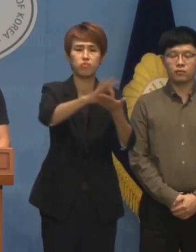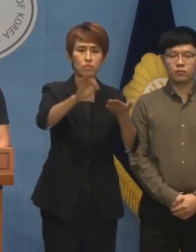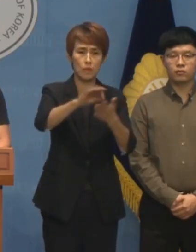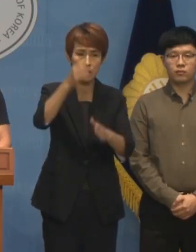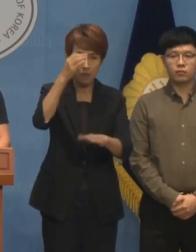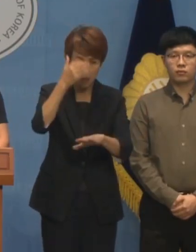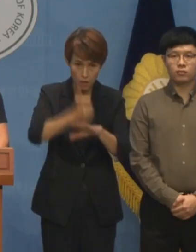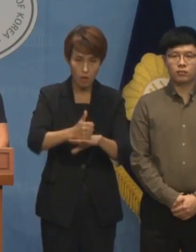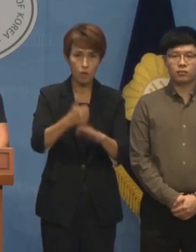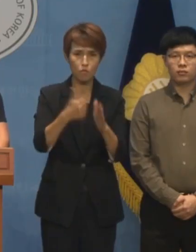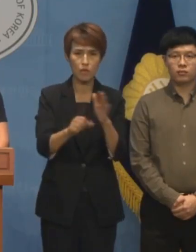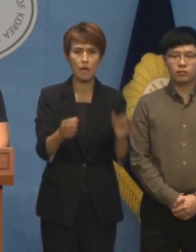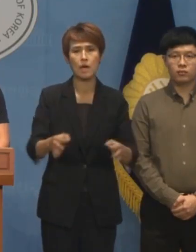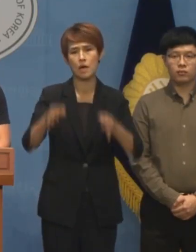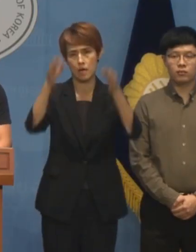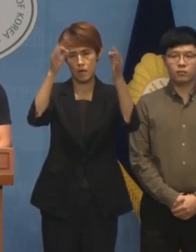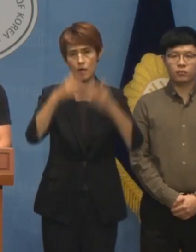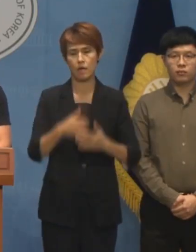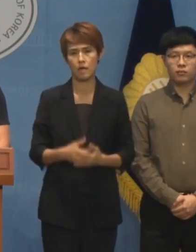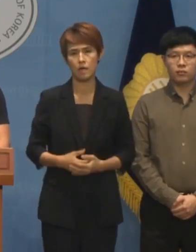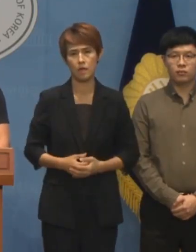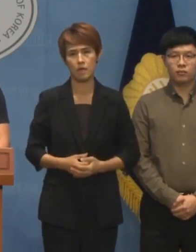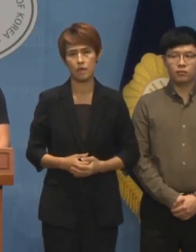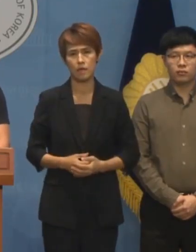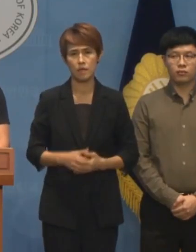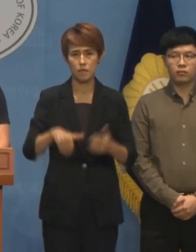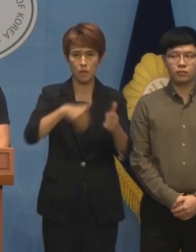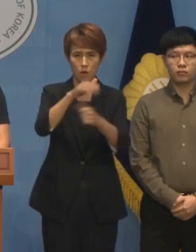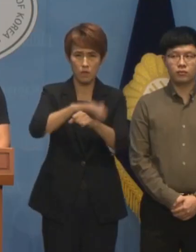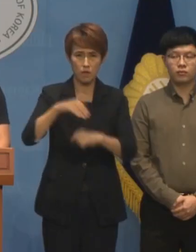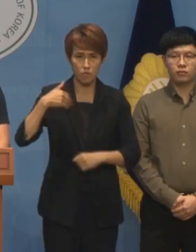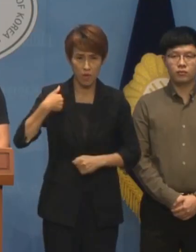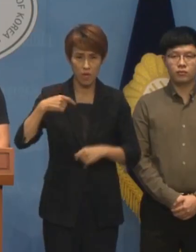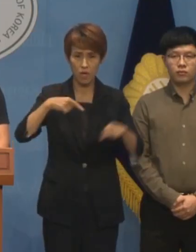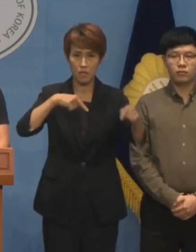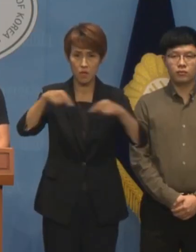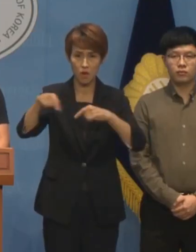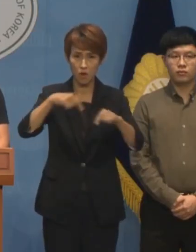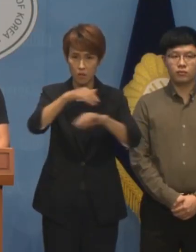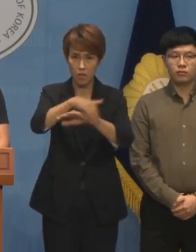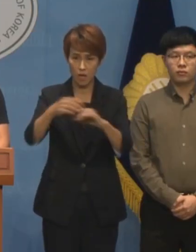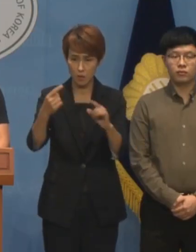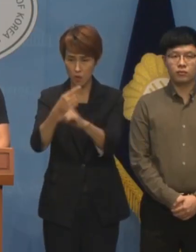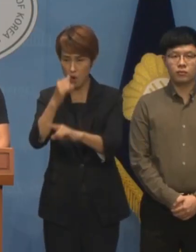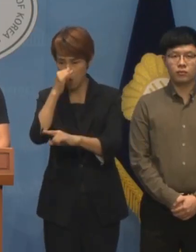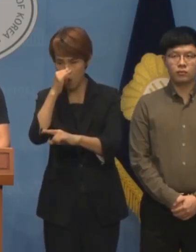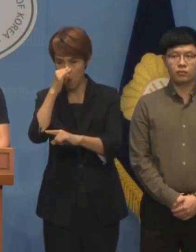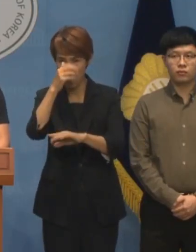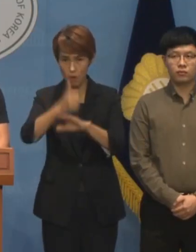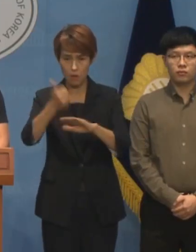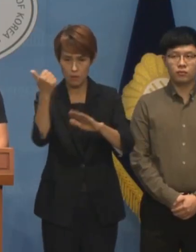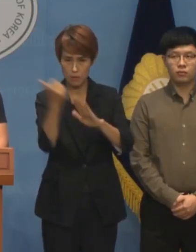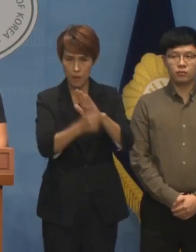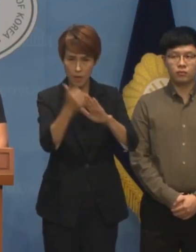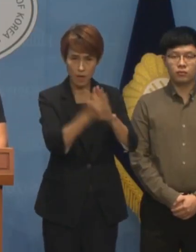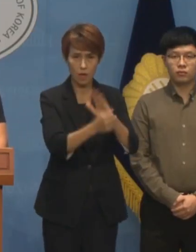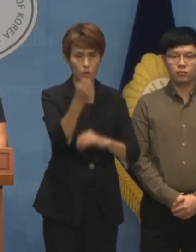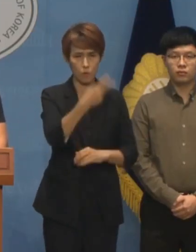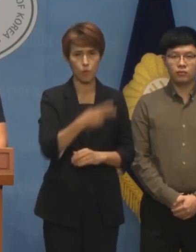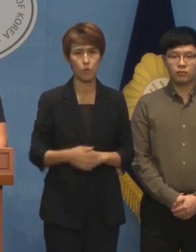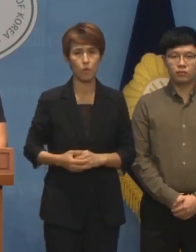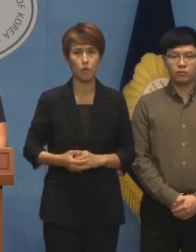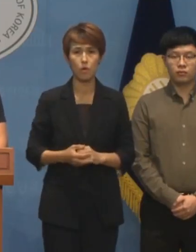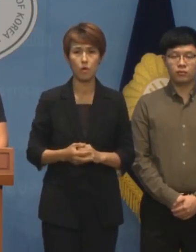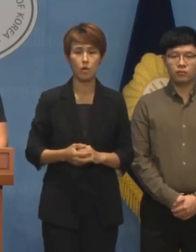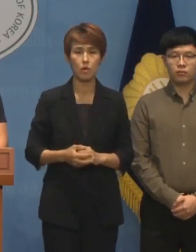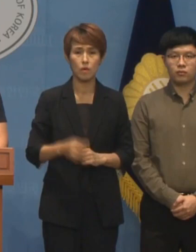인상입니다. 본질을 파악 못하니 정책 수정은 열심히 하지만 실패를 반복합니다. 민주당은 부동산